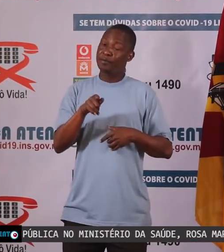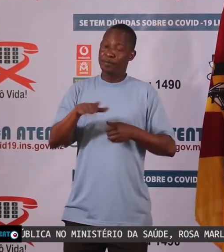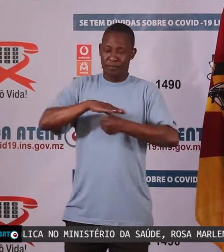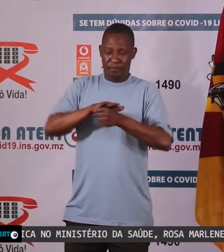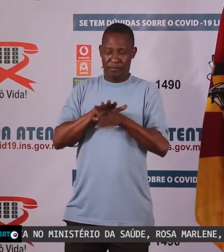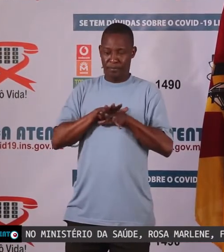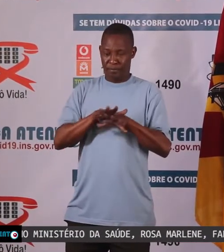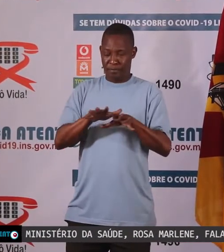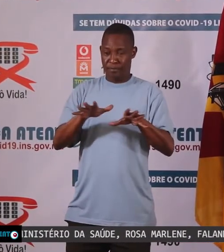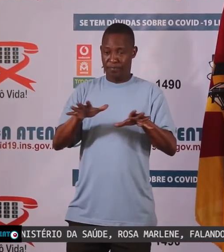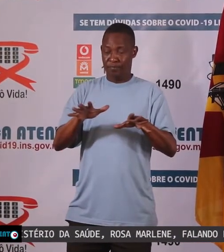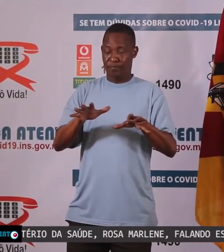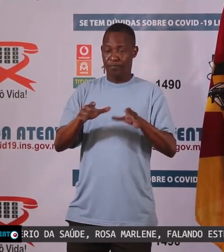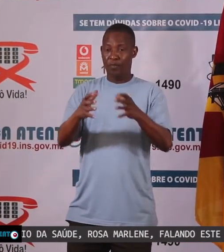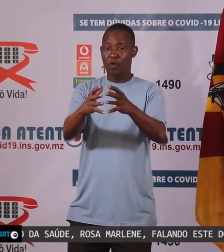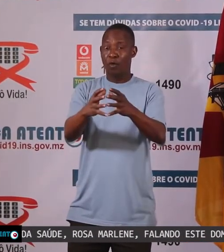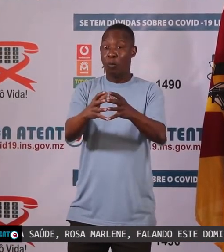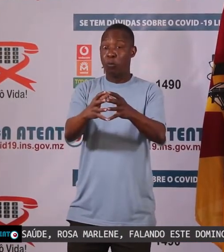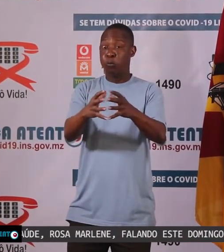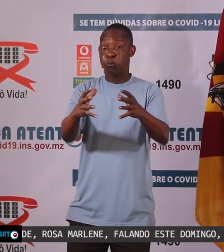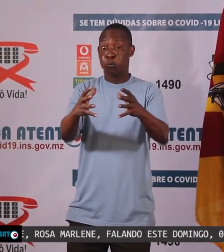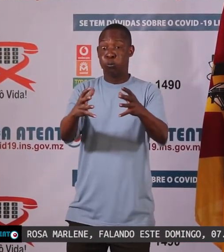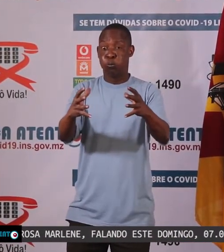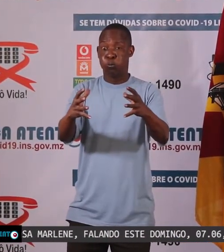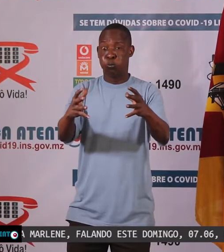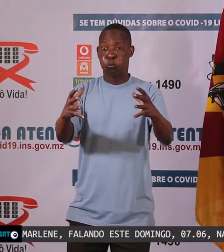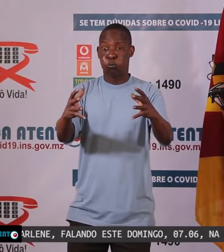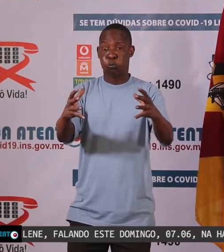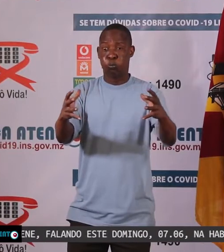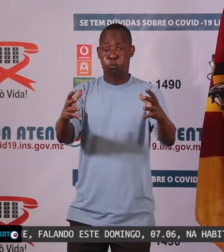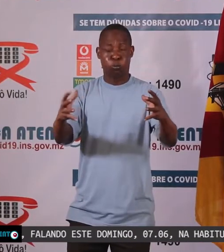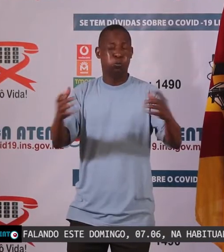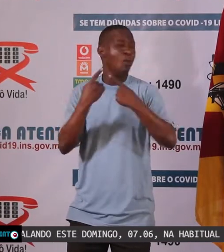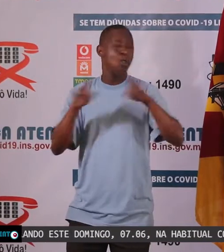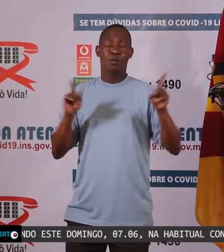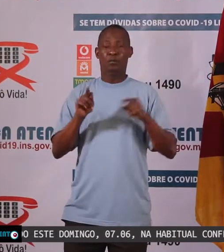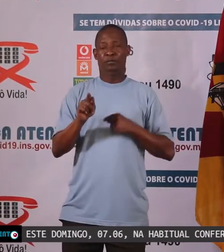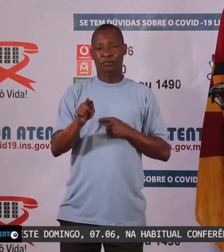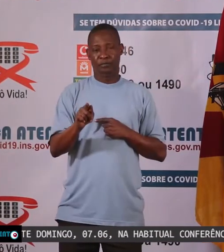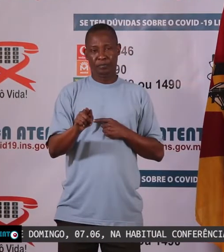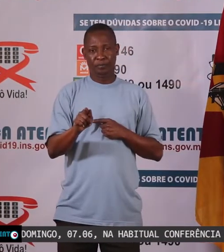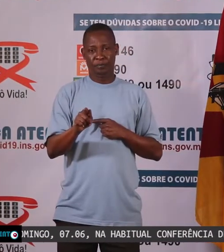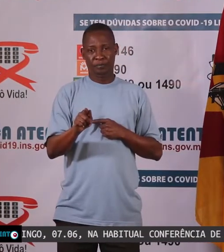a progredir de uma forma bastante rápida.